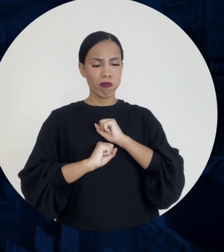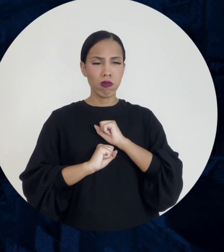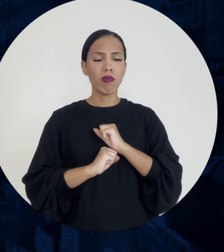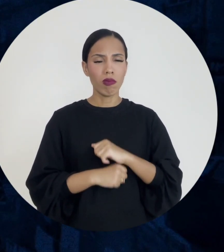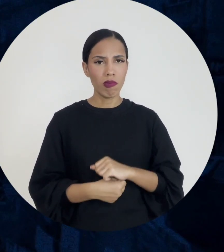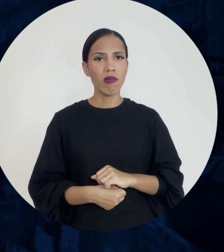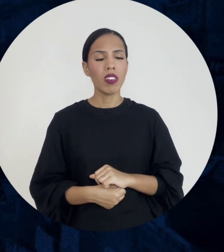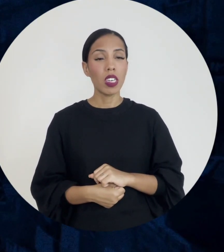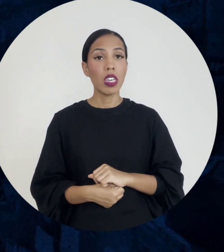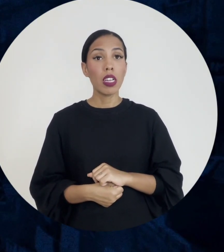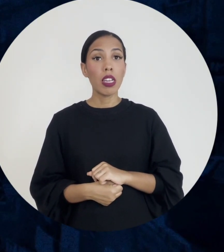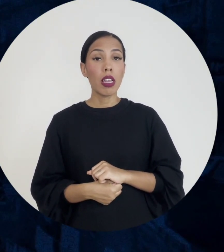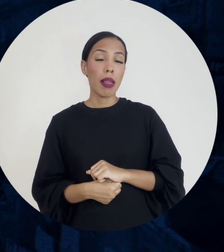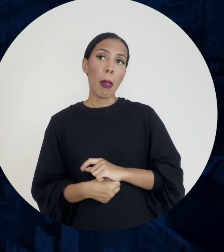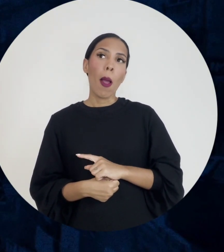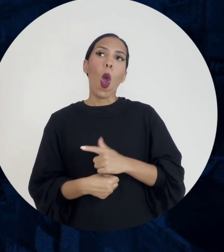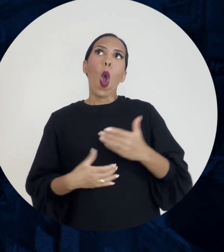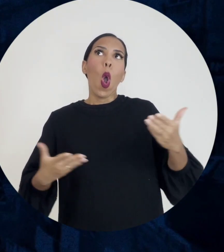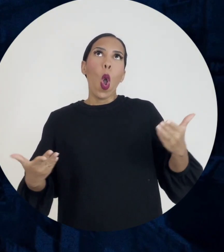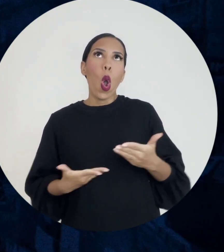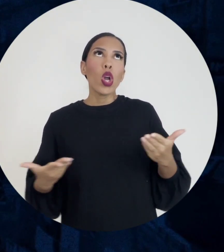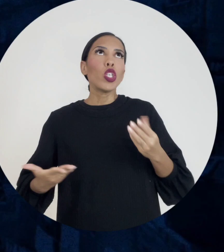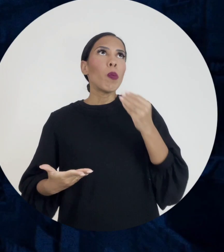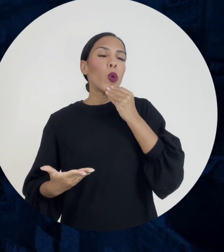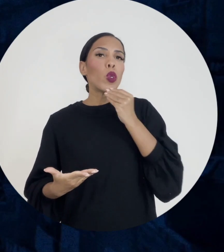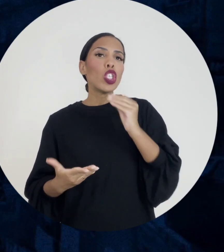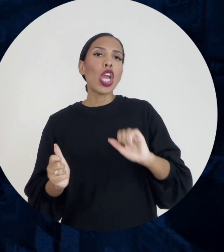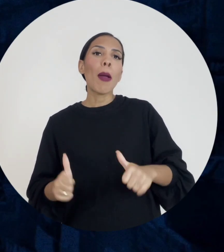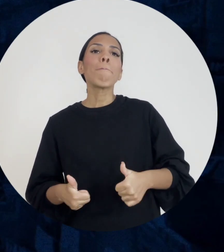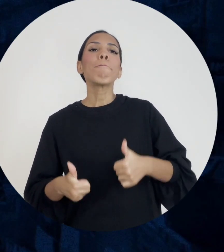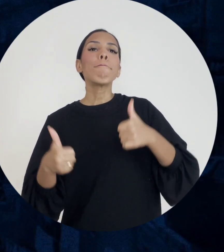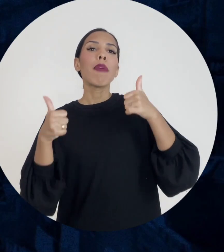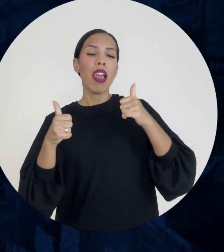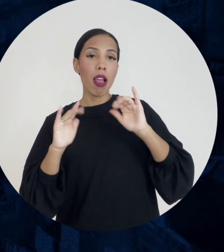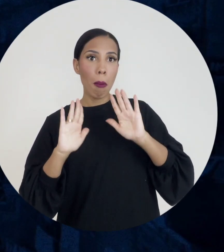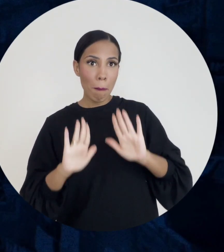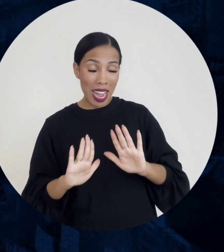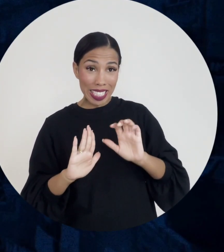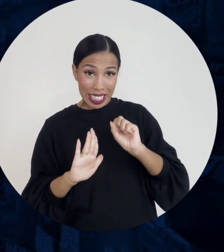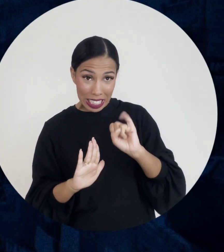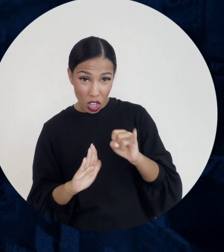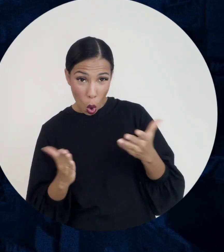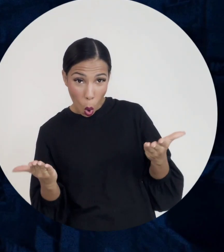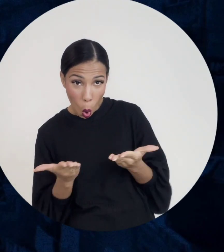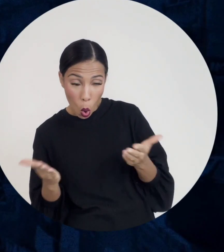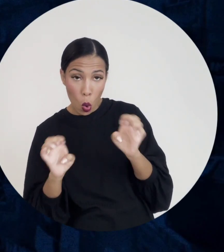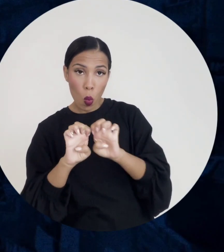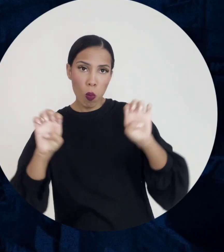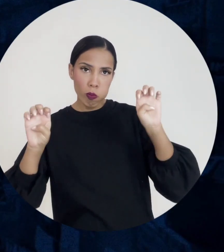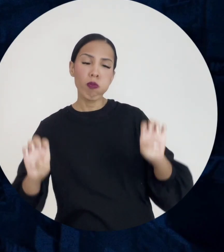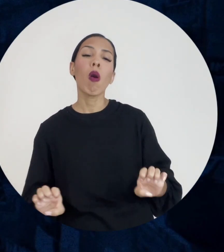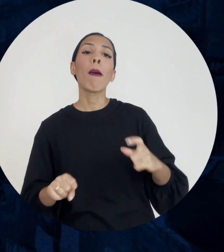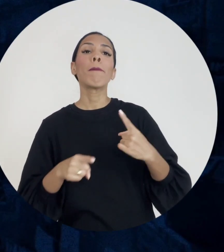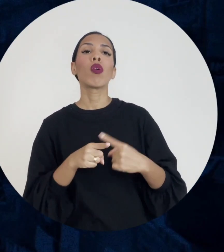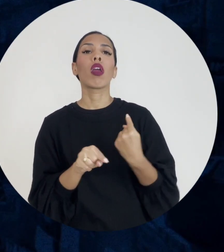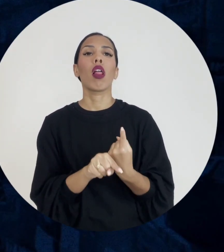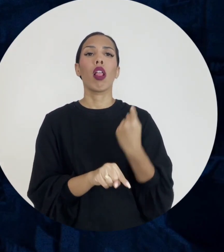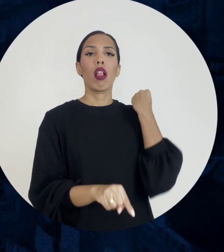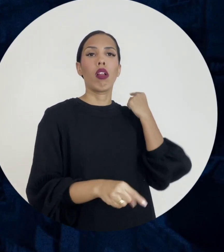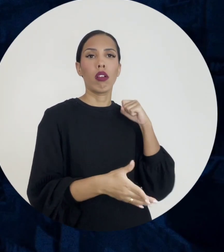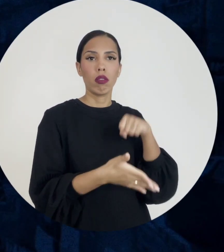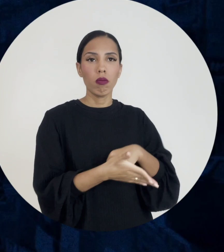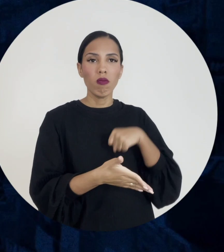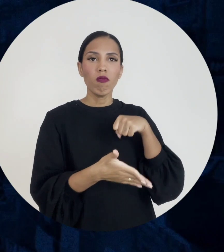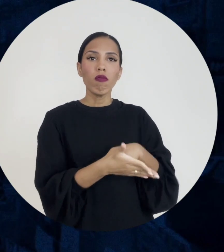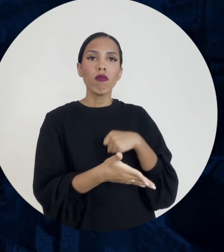coisa estruturada foi porque houve luta, houve reivindicação. E quando você vai crescendo ali, né? Você chega